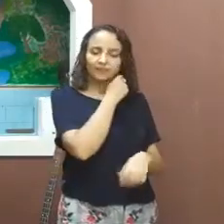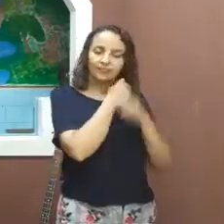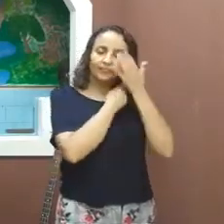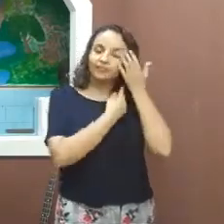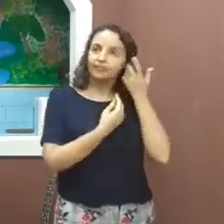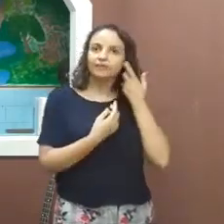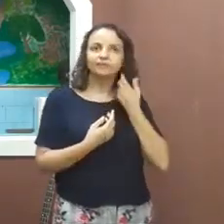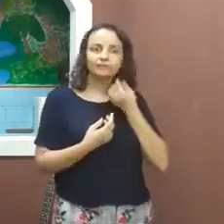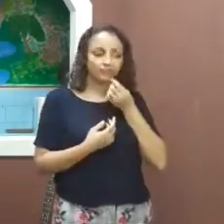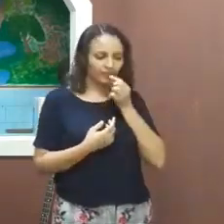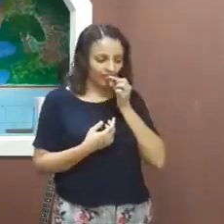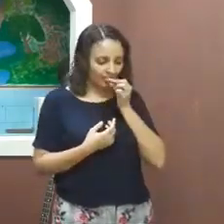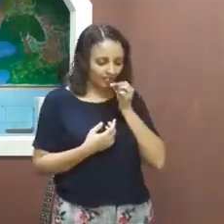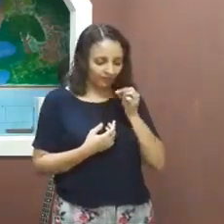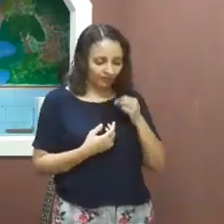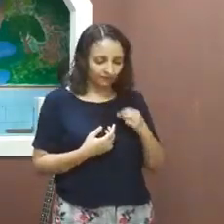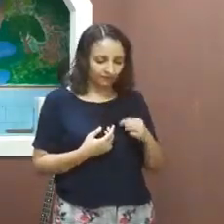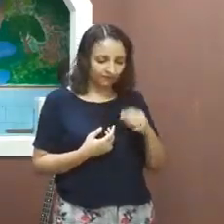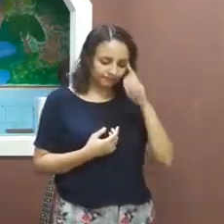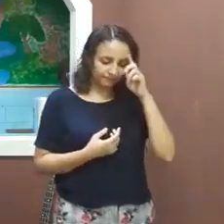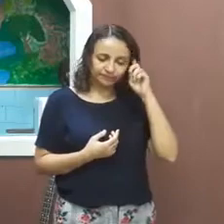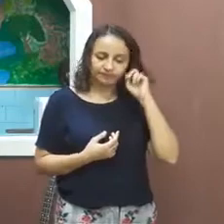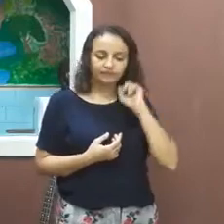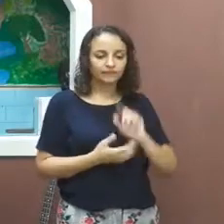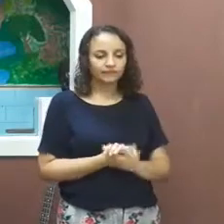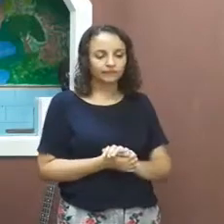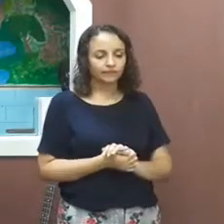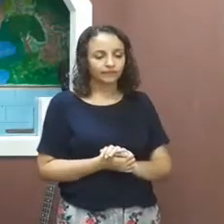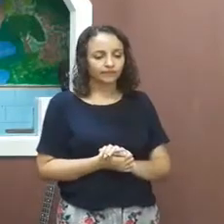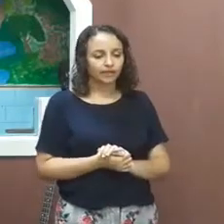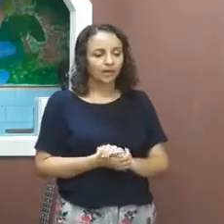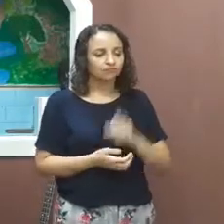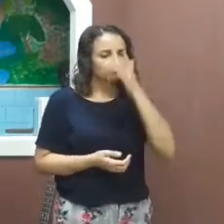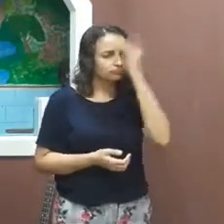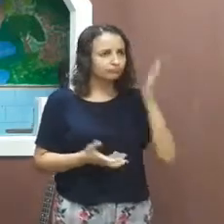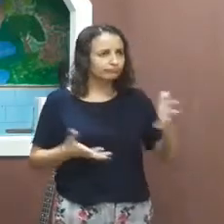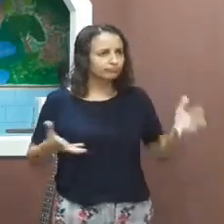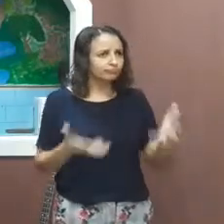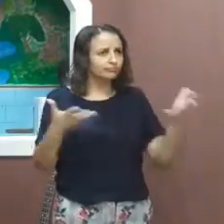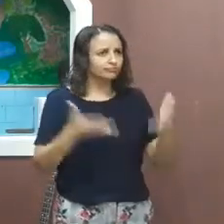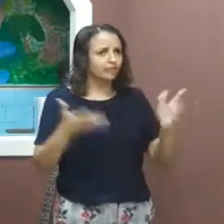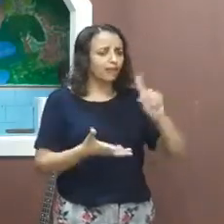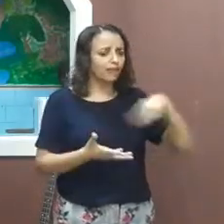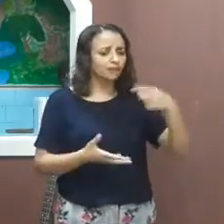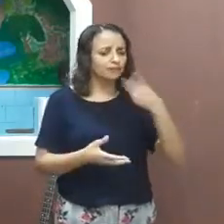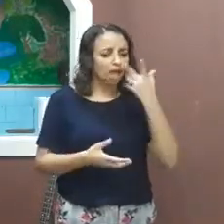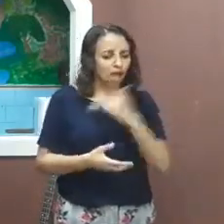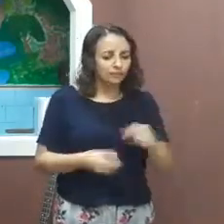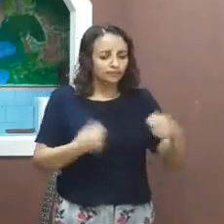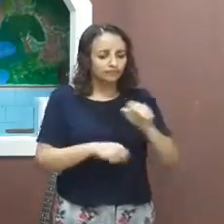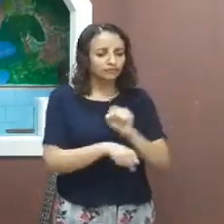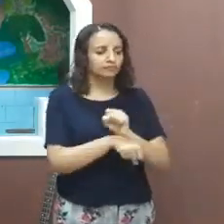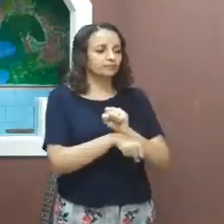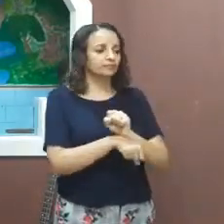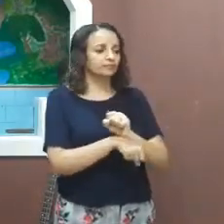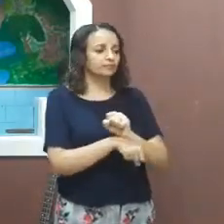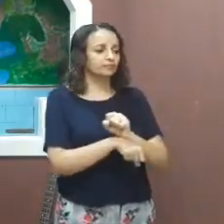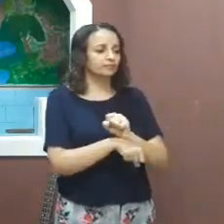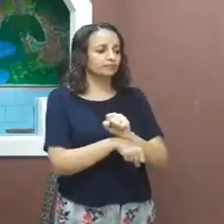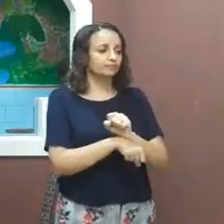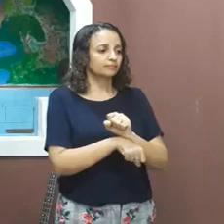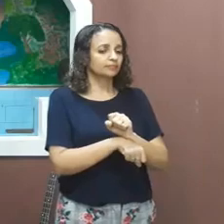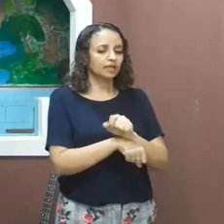Mas você vê como que há tanto estímulo e depois que é que fica quietinho. Aí taca o remédio